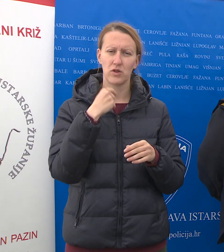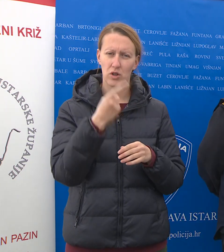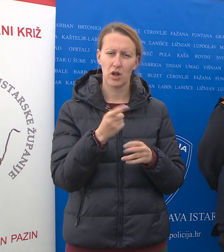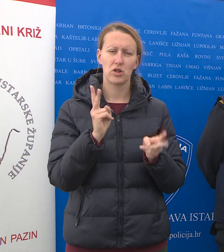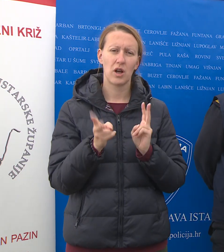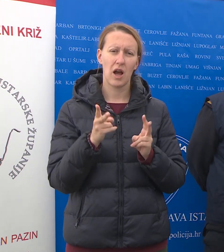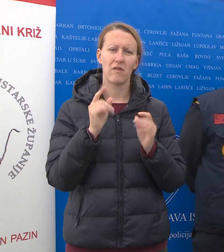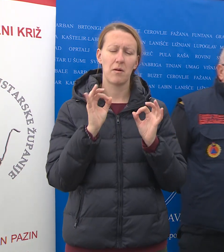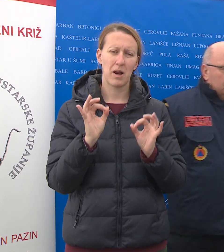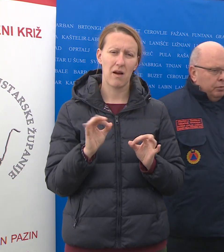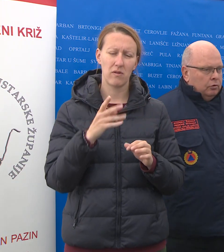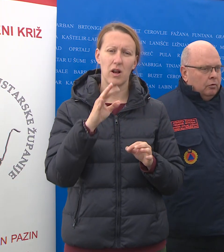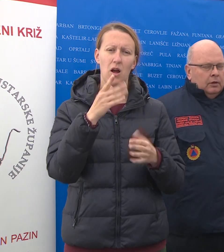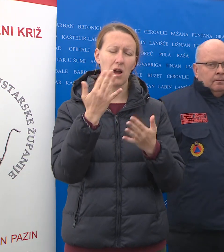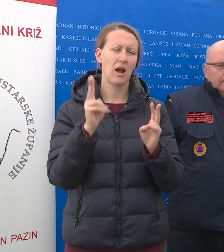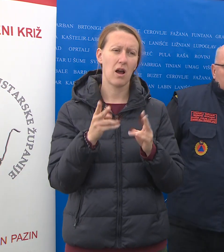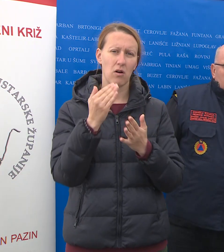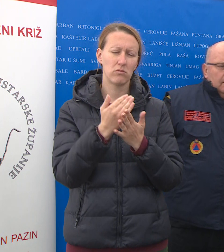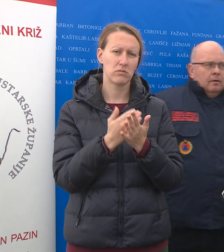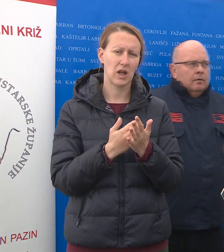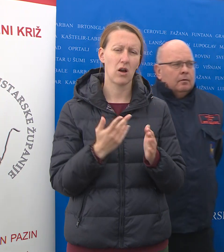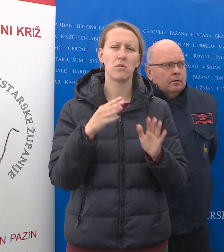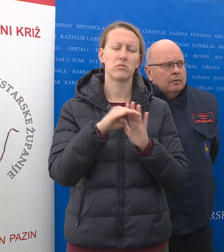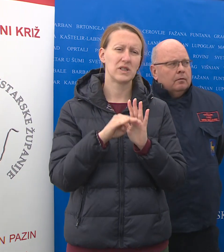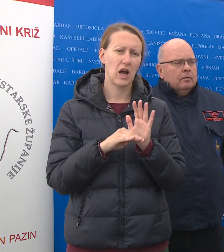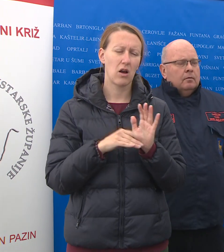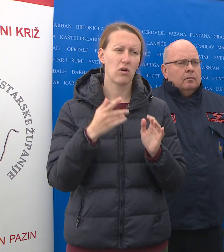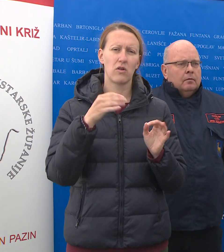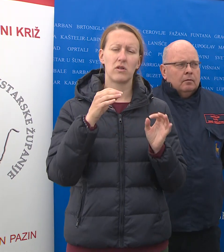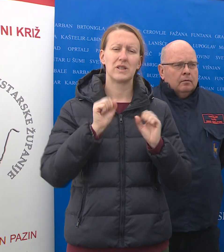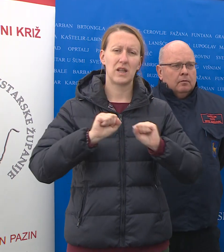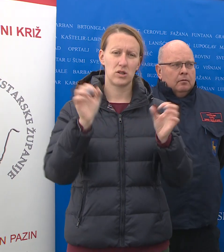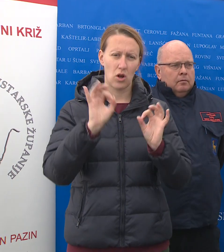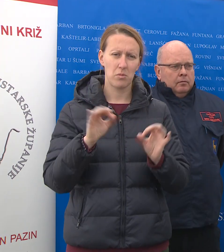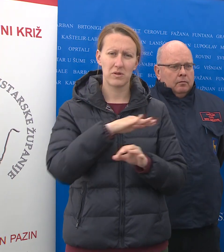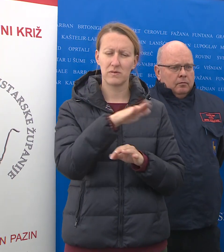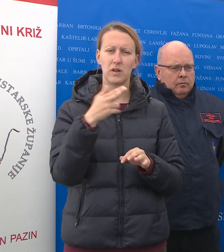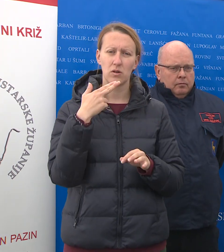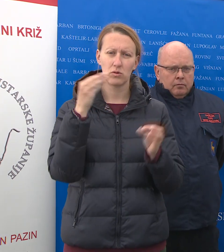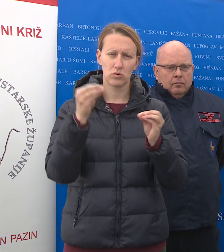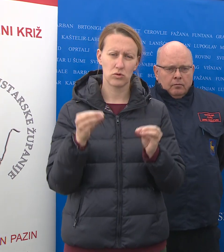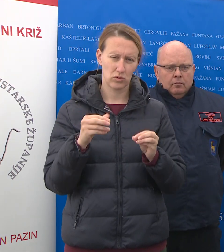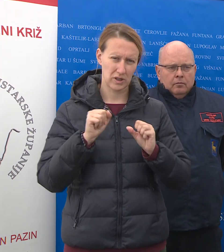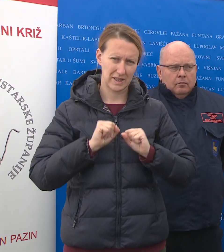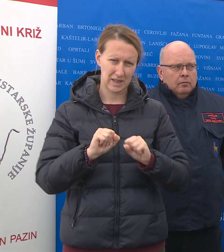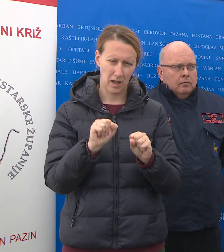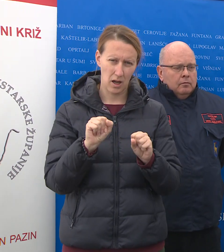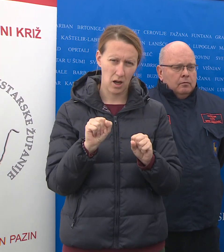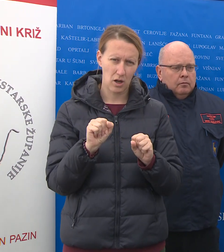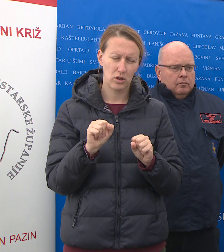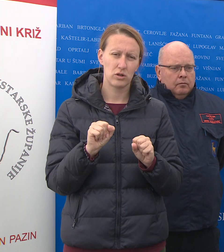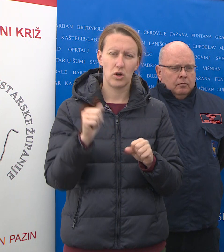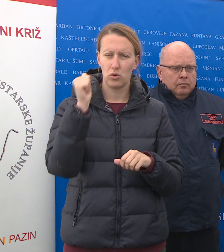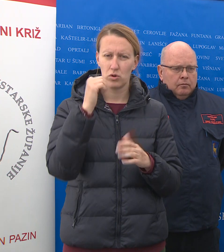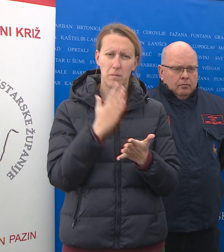reći kakva su pravila, odnosno protokoli. Mislim, što se tiče zaštitne opreme, svi koji su u sustavu civilne zaštite,